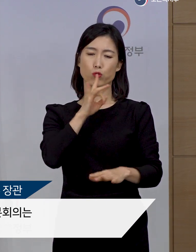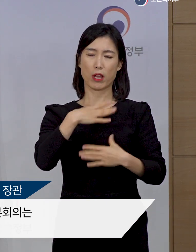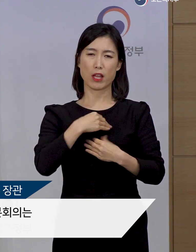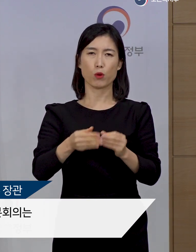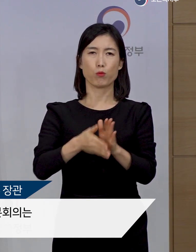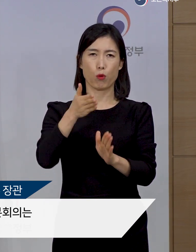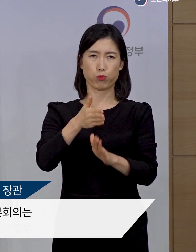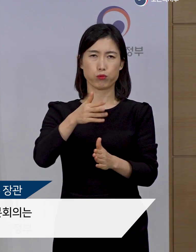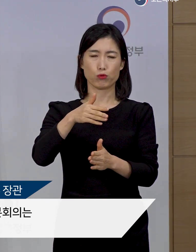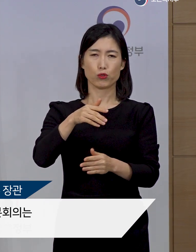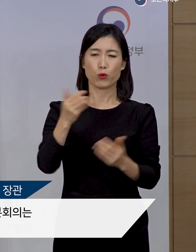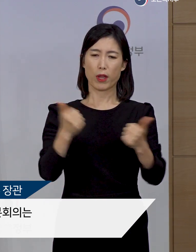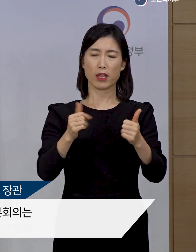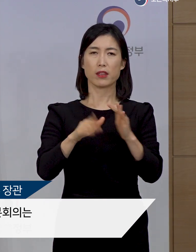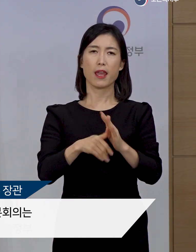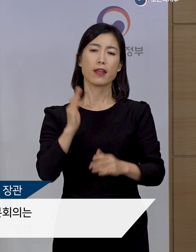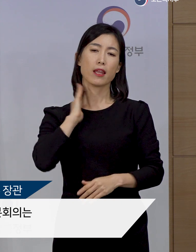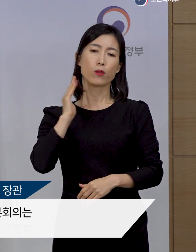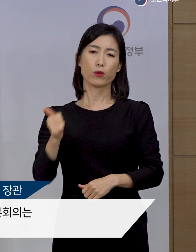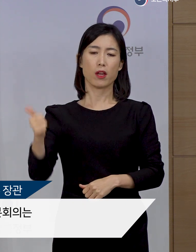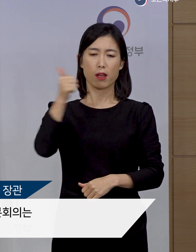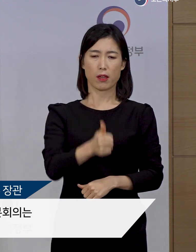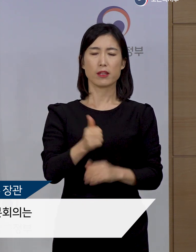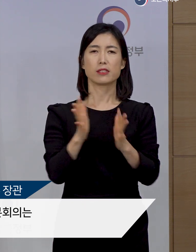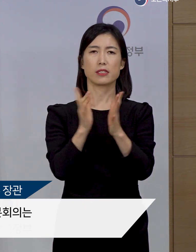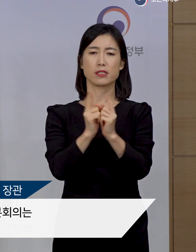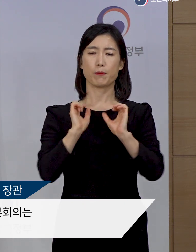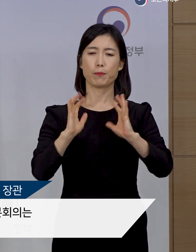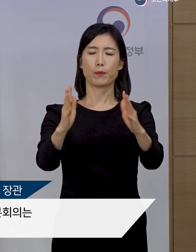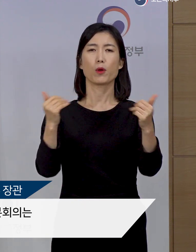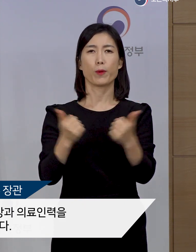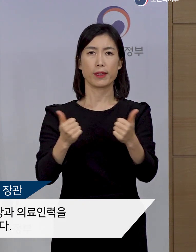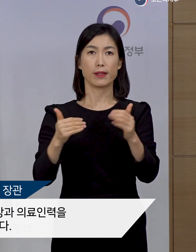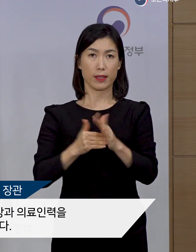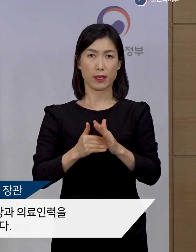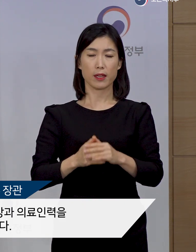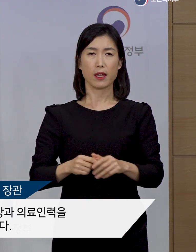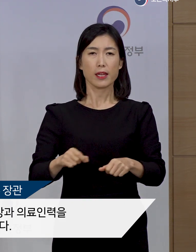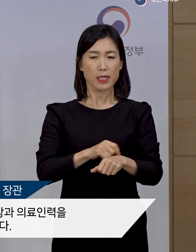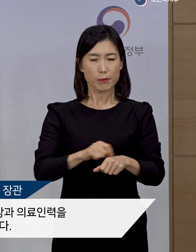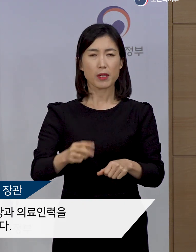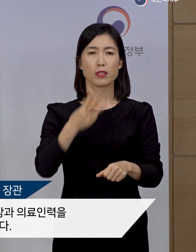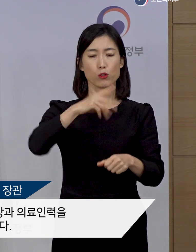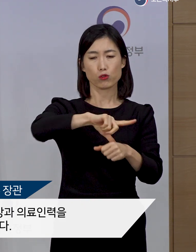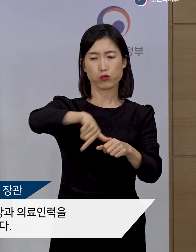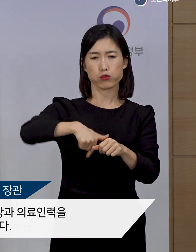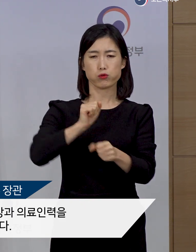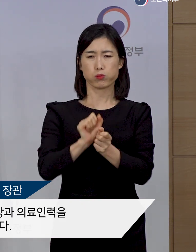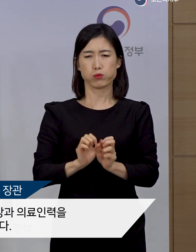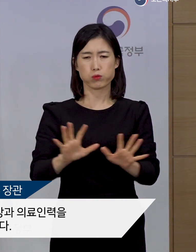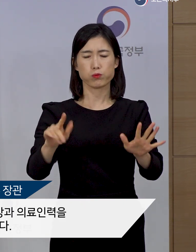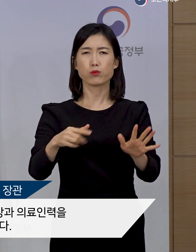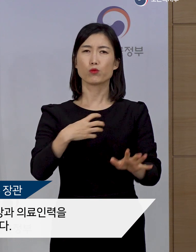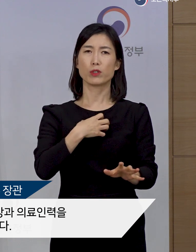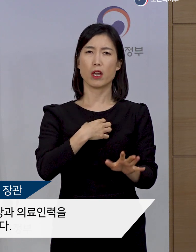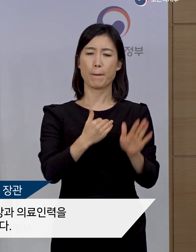회의는 대통령께서 직접 주재하셨습니다. 특히 수도권의 대유행 상황을 극복할 수